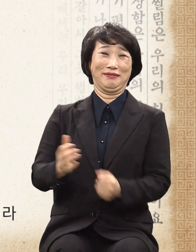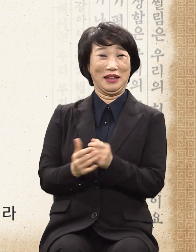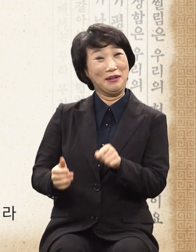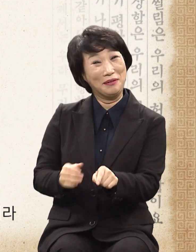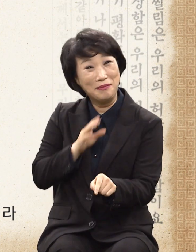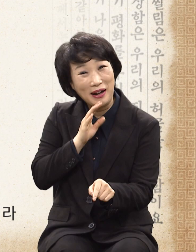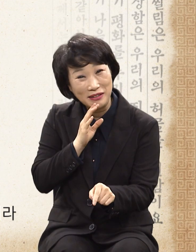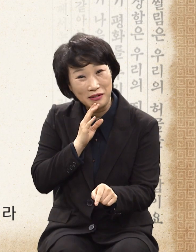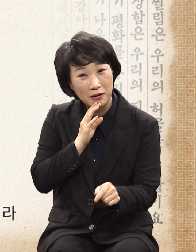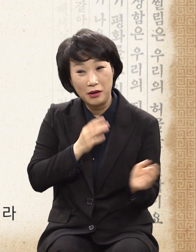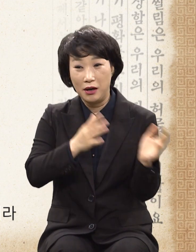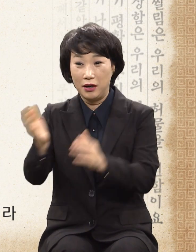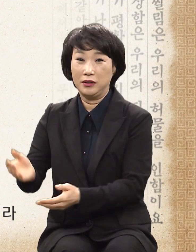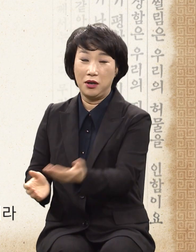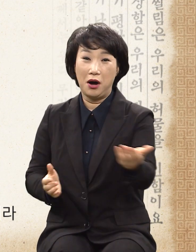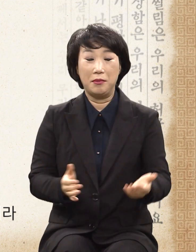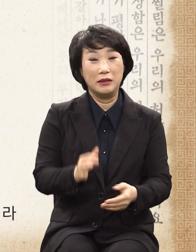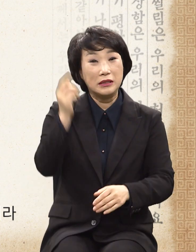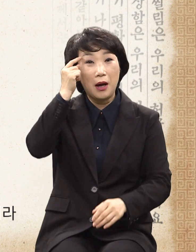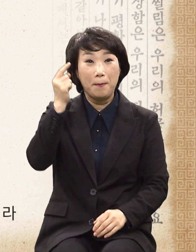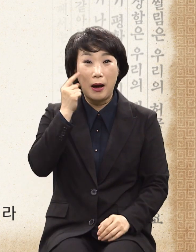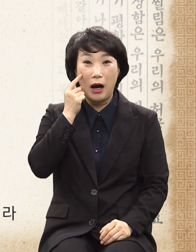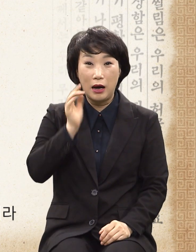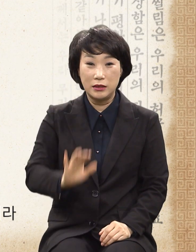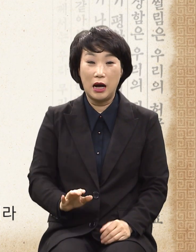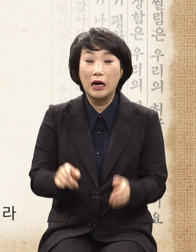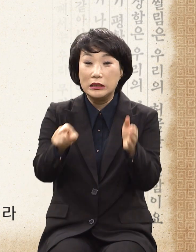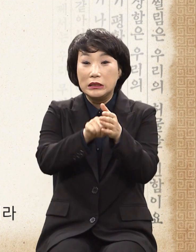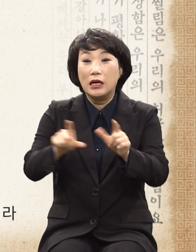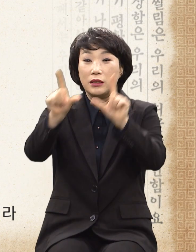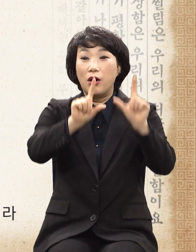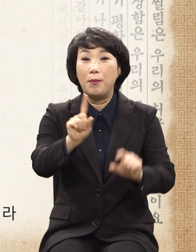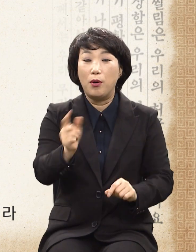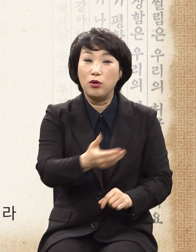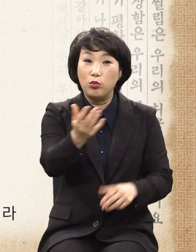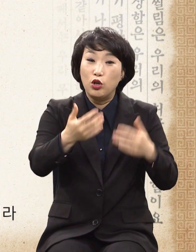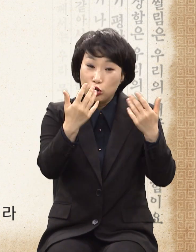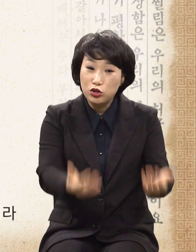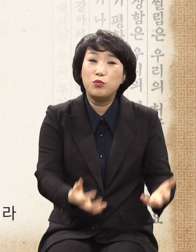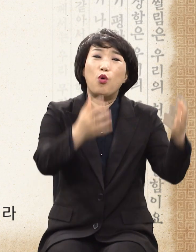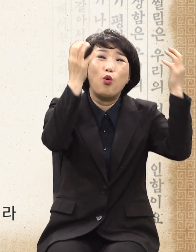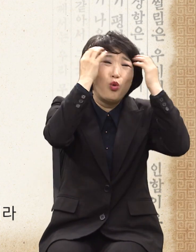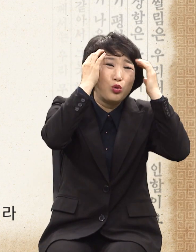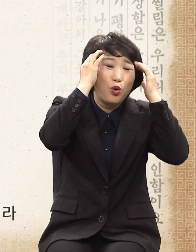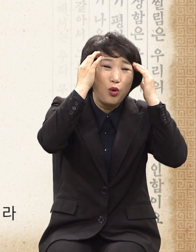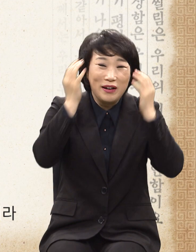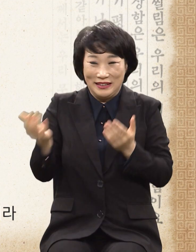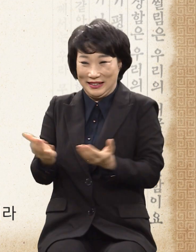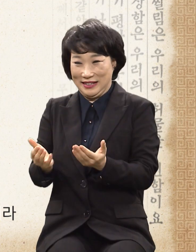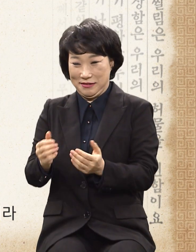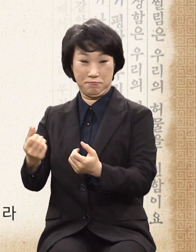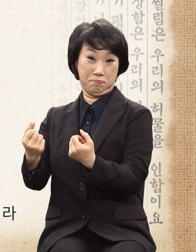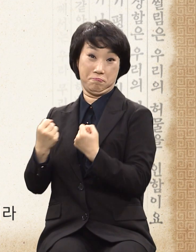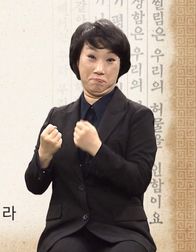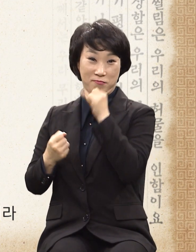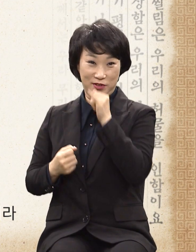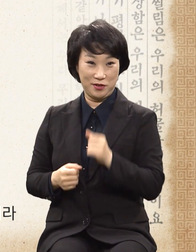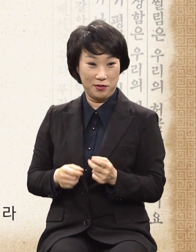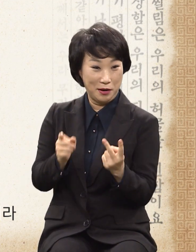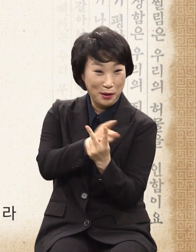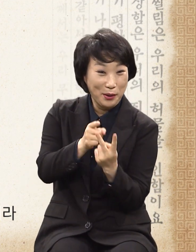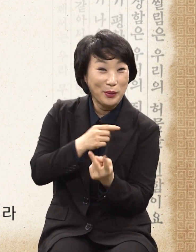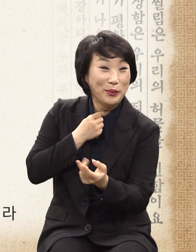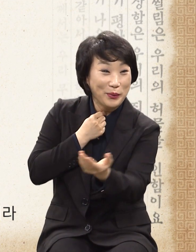고통. 여러분 잘 들어. 신앙생활은 쉼은 고통이요 일하면 건강한